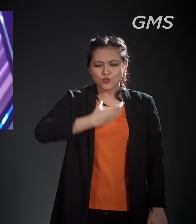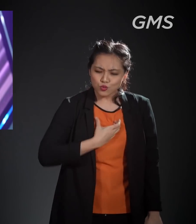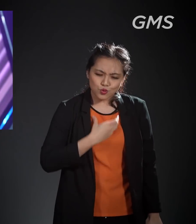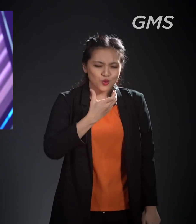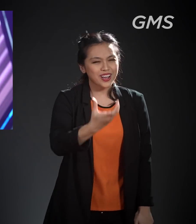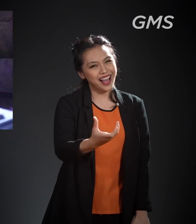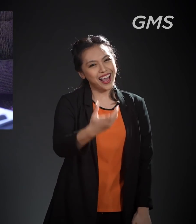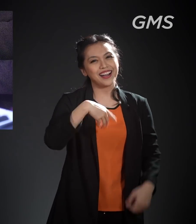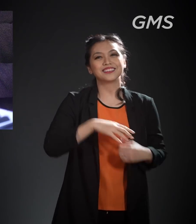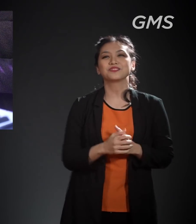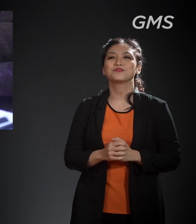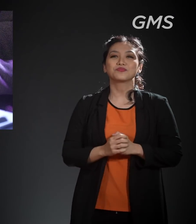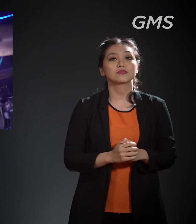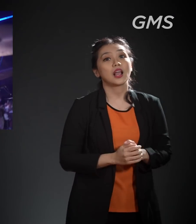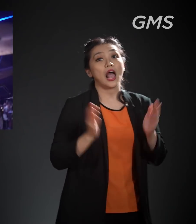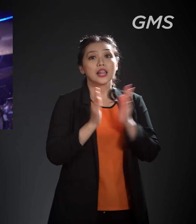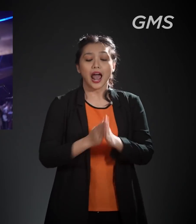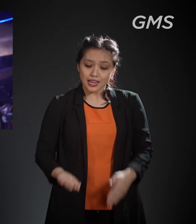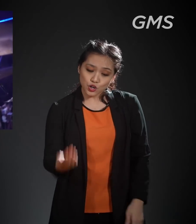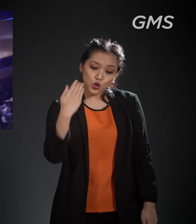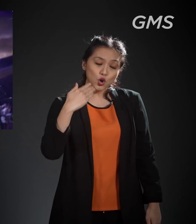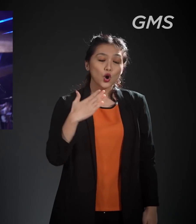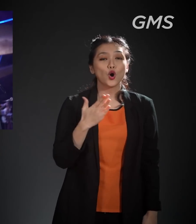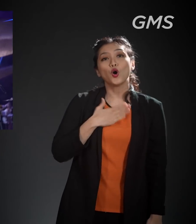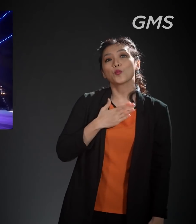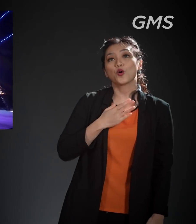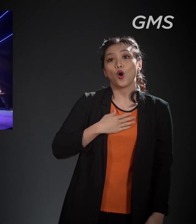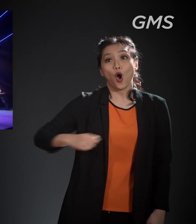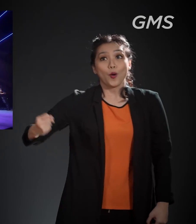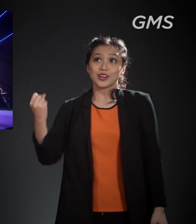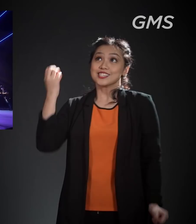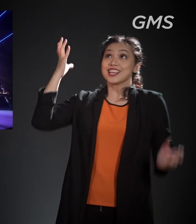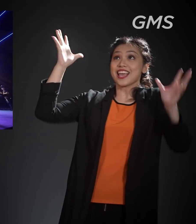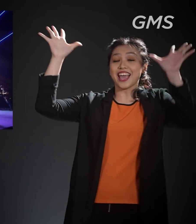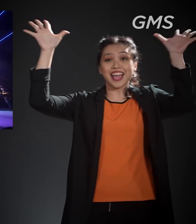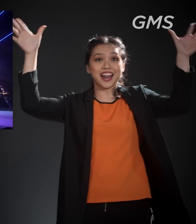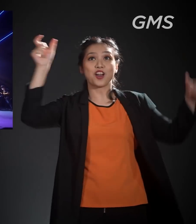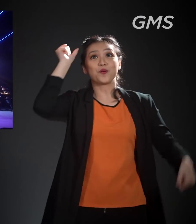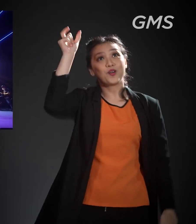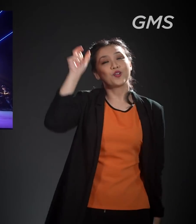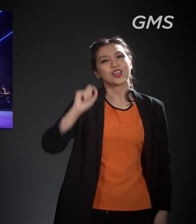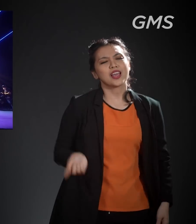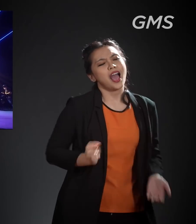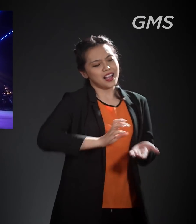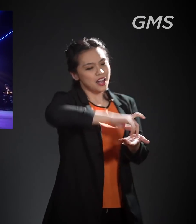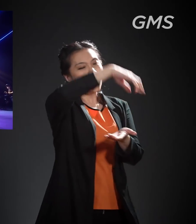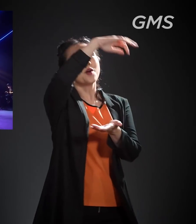berkenan bagi-Mu. Biar hidupku bersinar